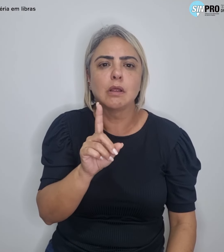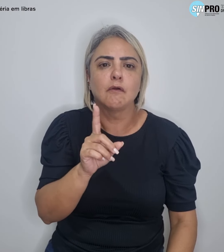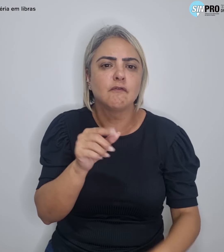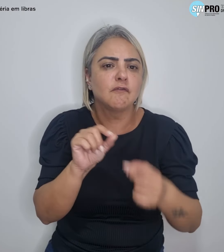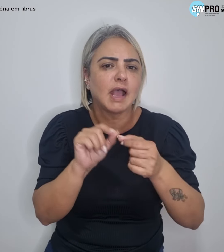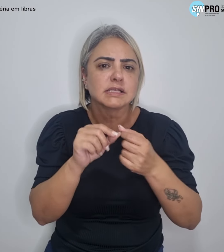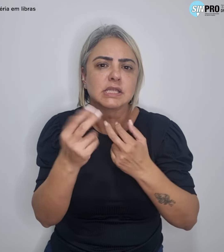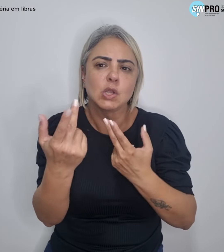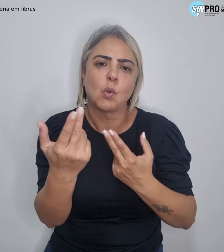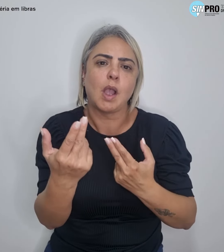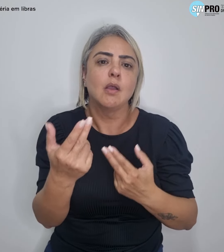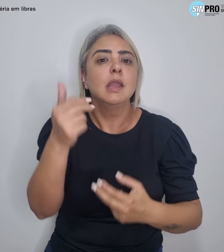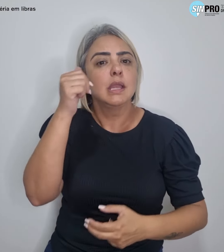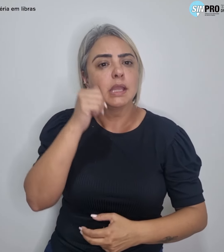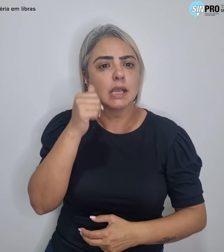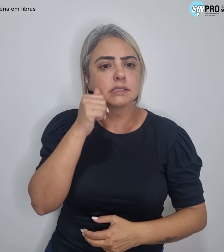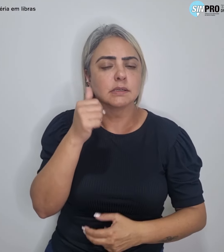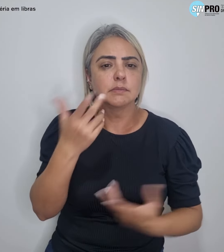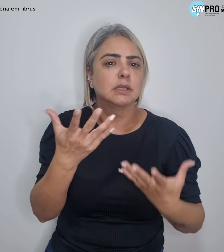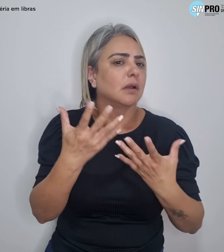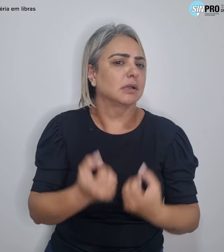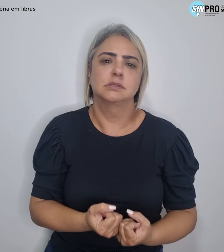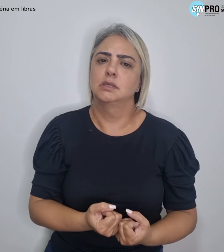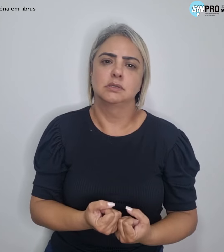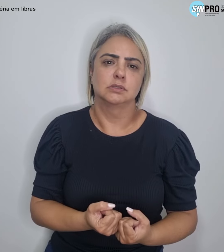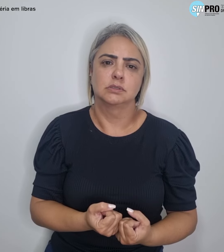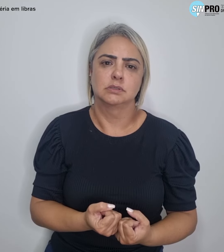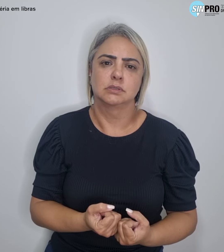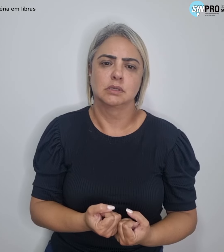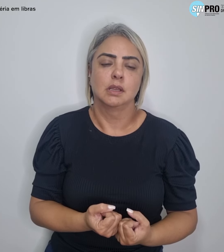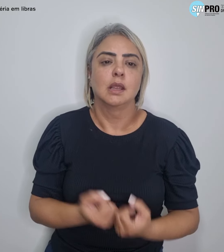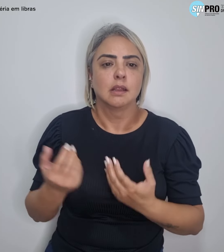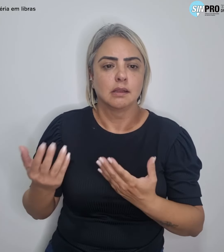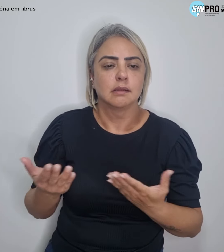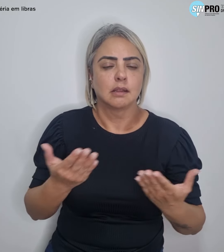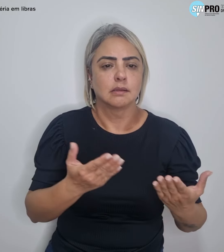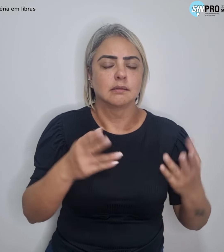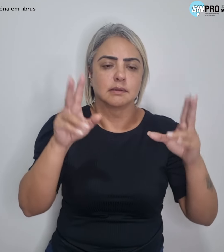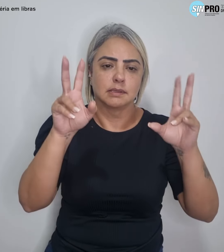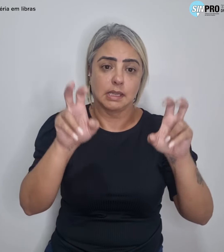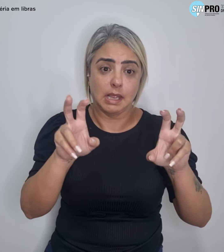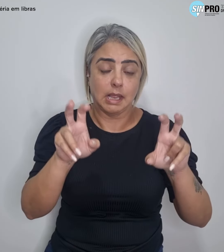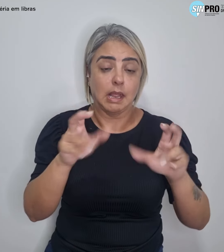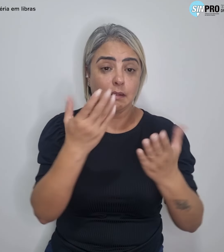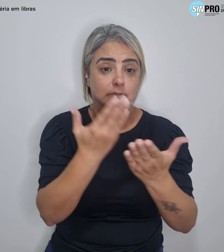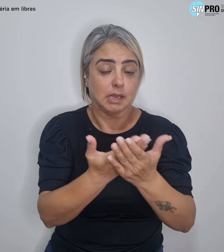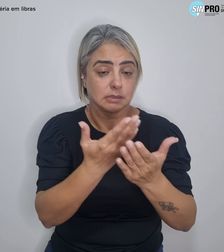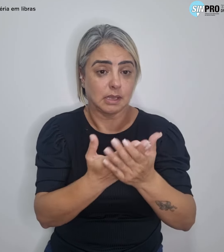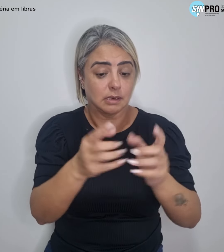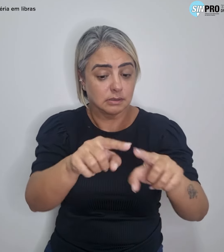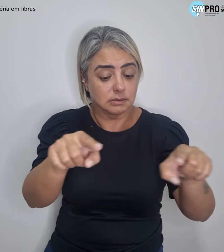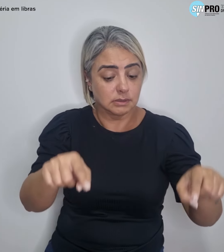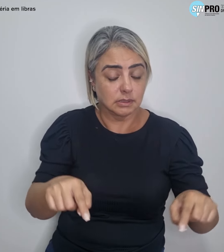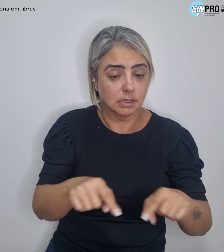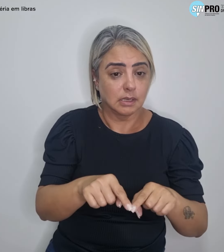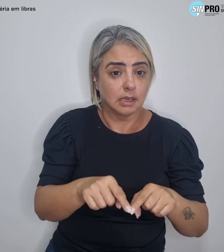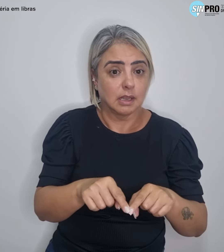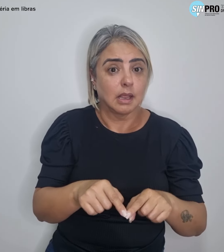Que as meninas não a aceitem. Trazendo esse tema para a sala de aula, muitas vidas podem